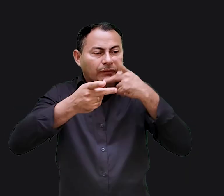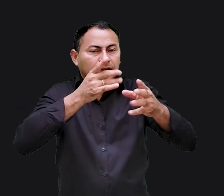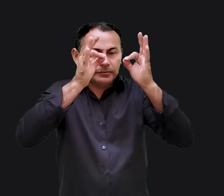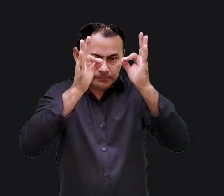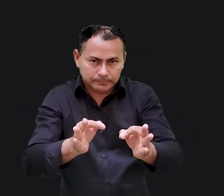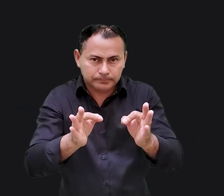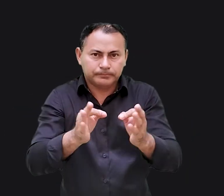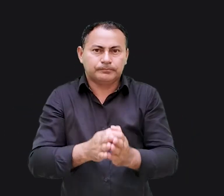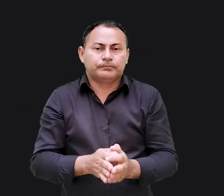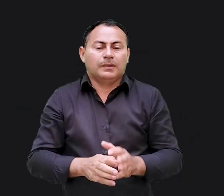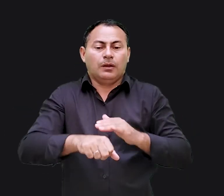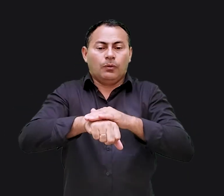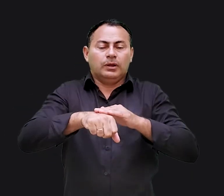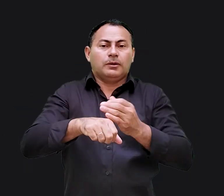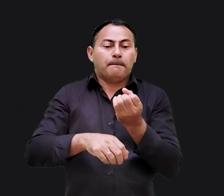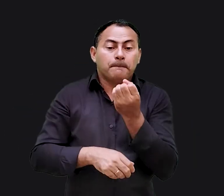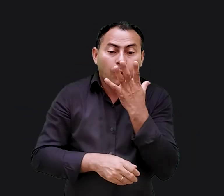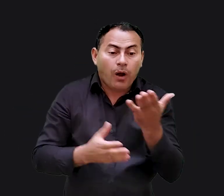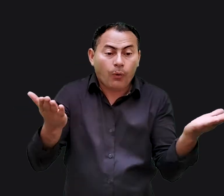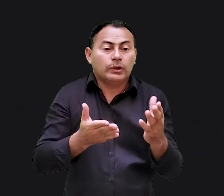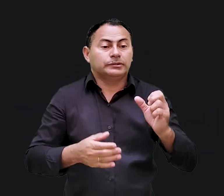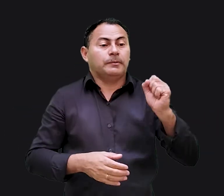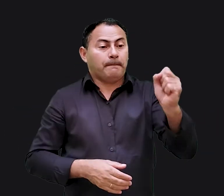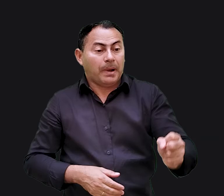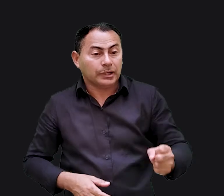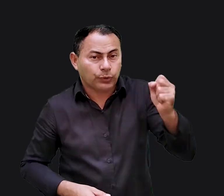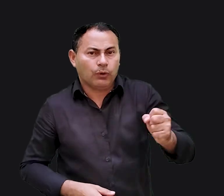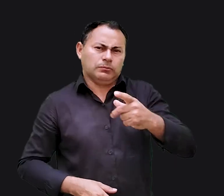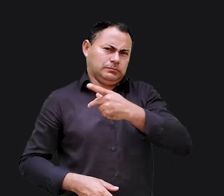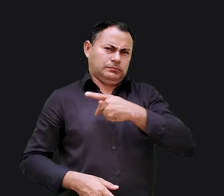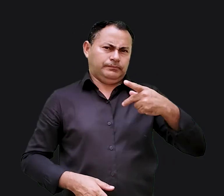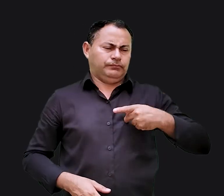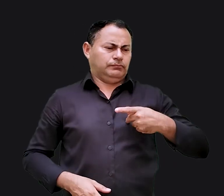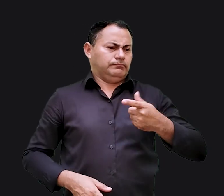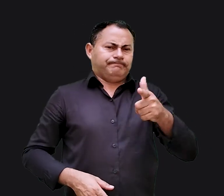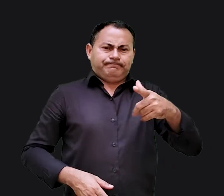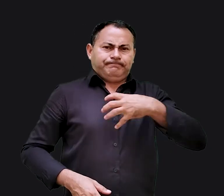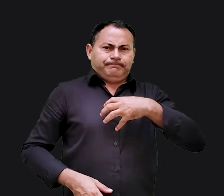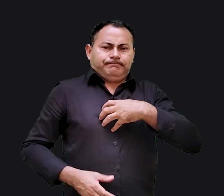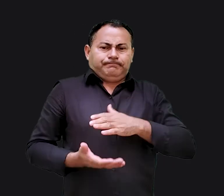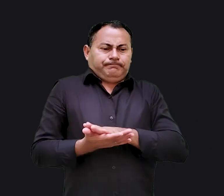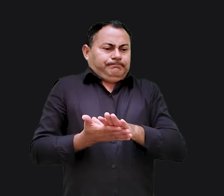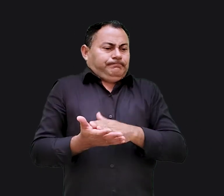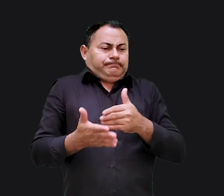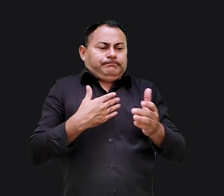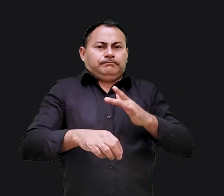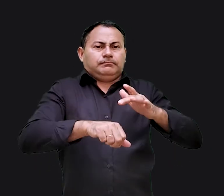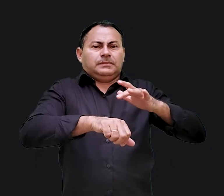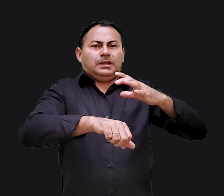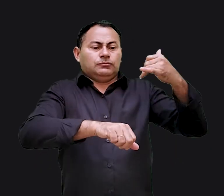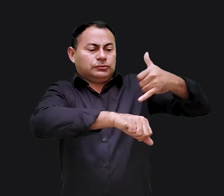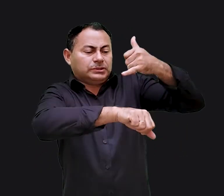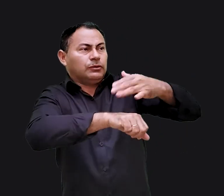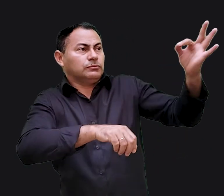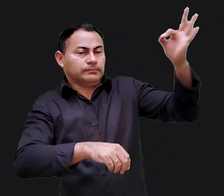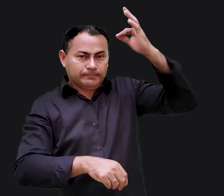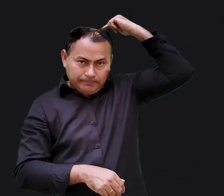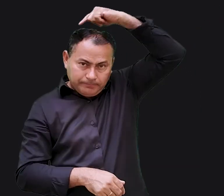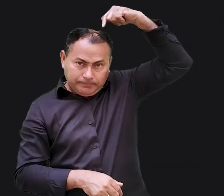exatamente isso. Foi uma conversa muito boa hoje, pastor. Não sentia que havia qualquer unção naquela minha conversa. Na